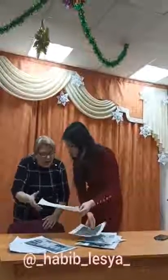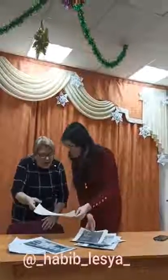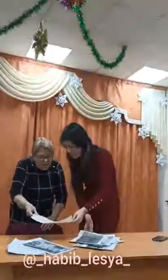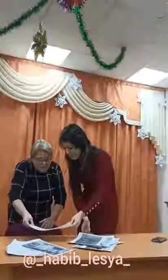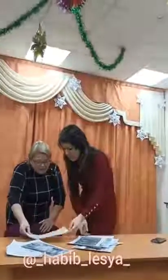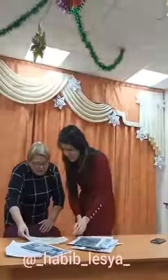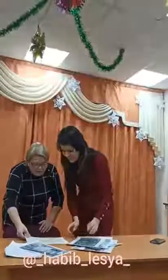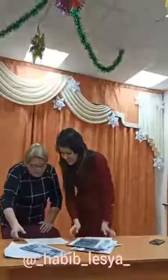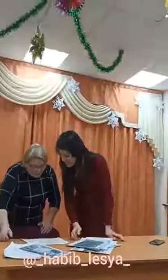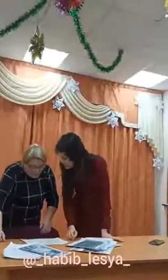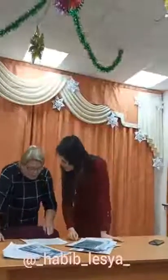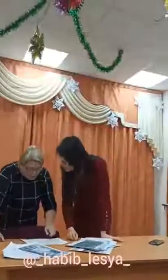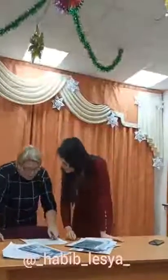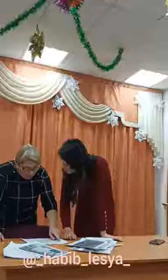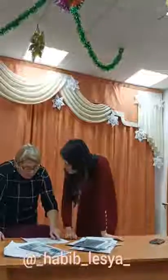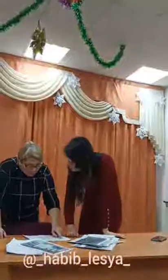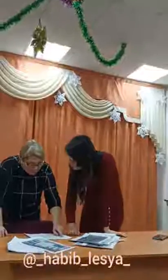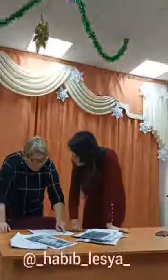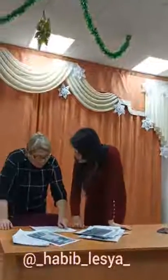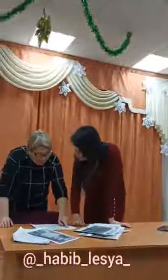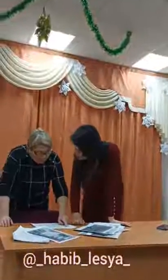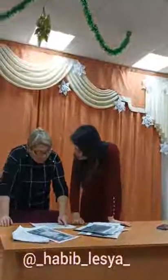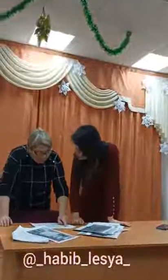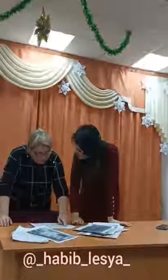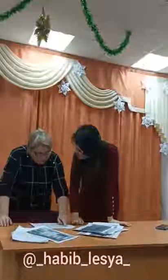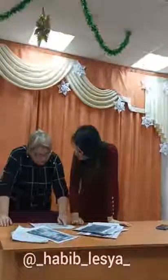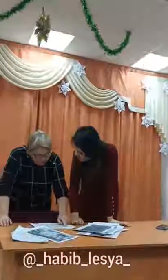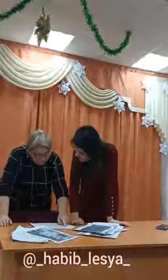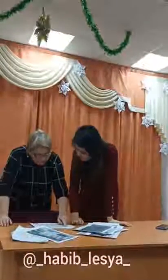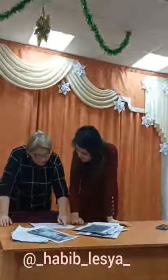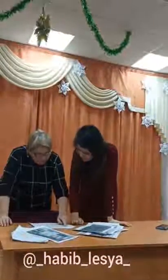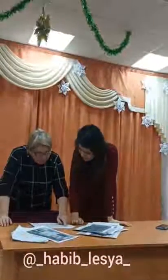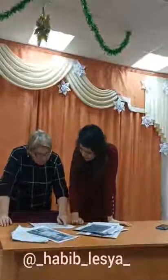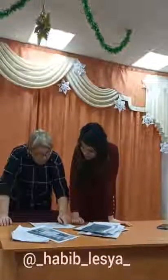недвижимость получить. Если недвижимость не нужна, 5 миллионов забираете деньгами.